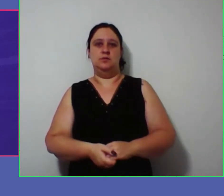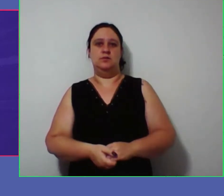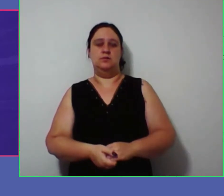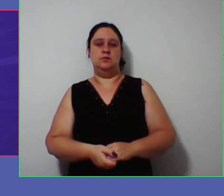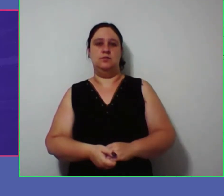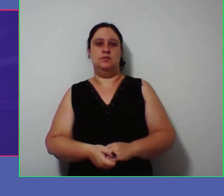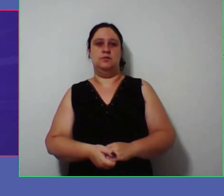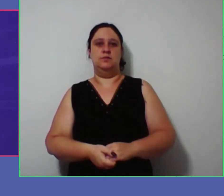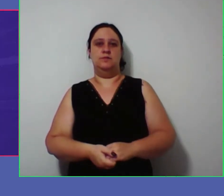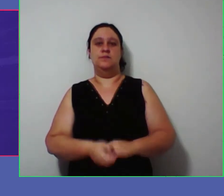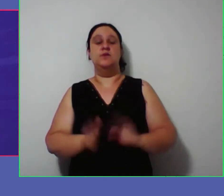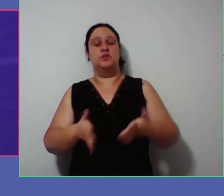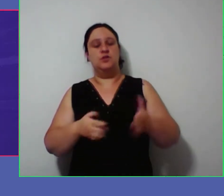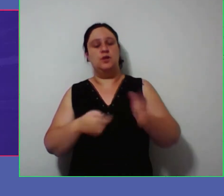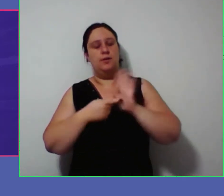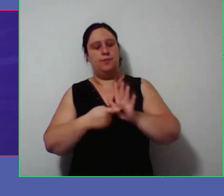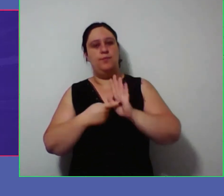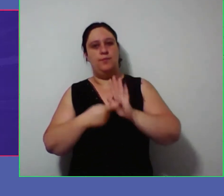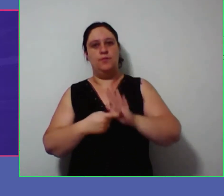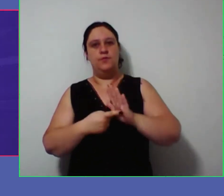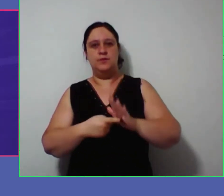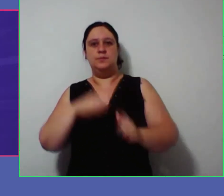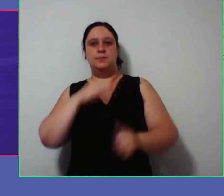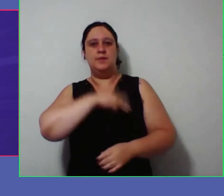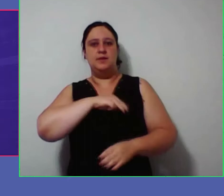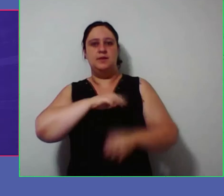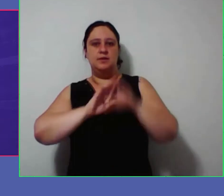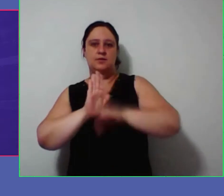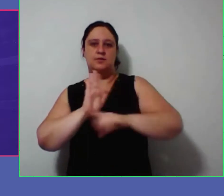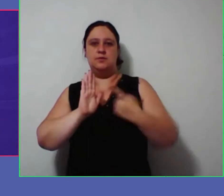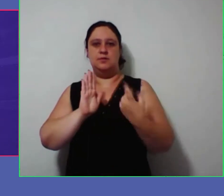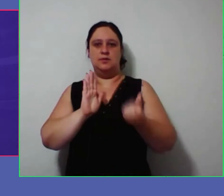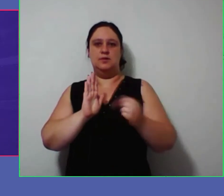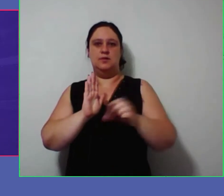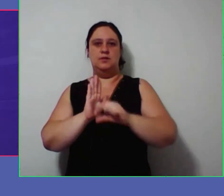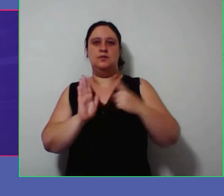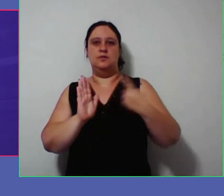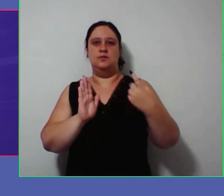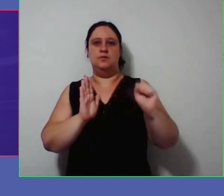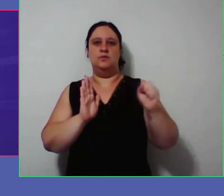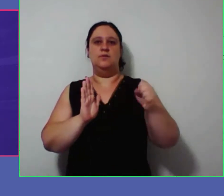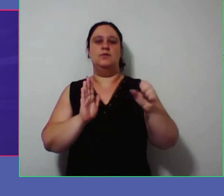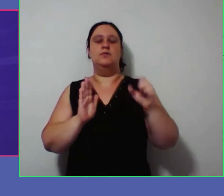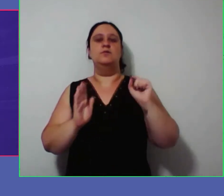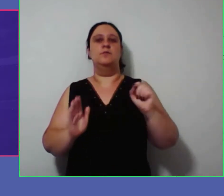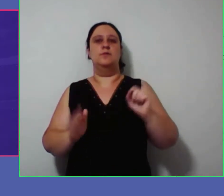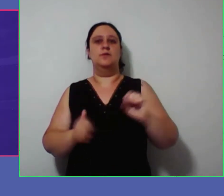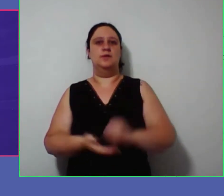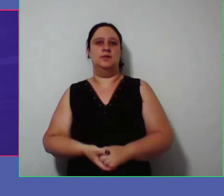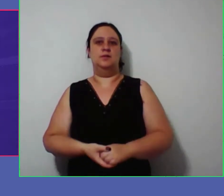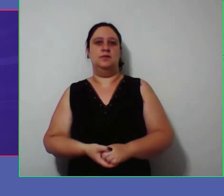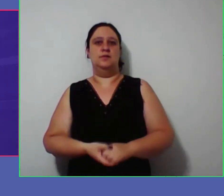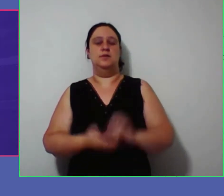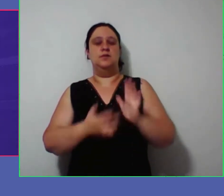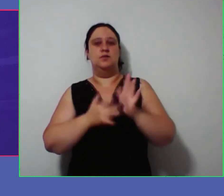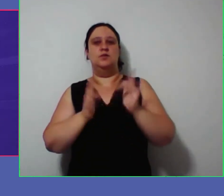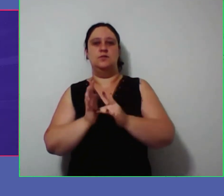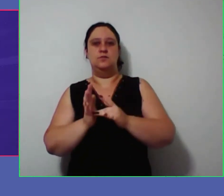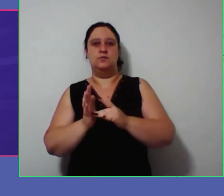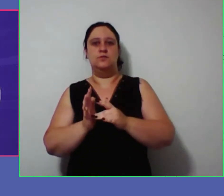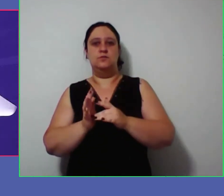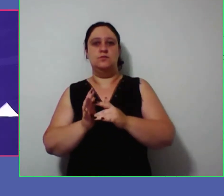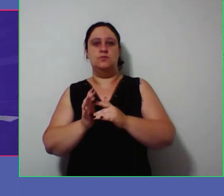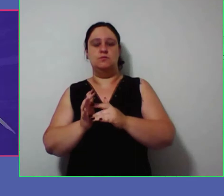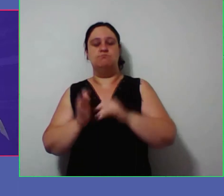16, versículo 18, ali fala, né? Ele diz assim, Jesus diz assim: também te digo, tu